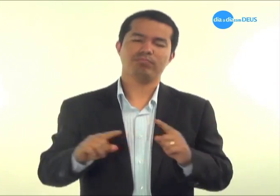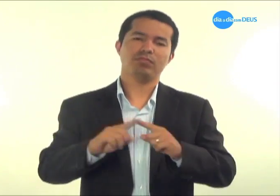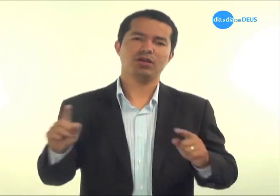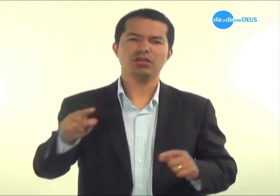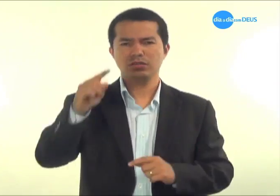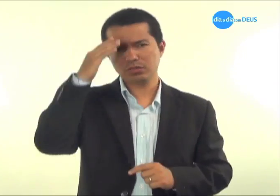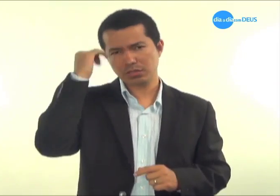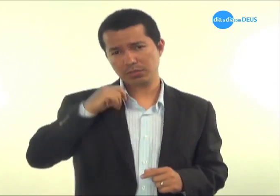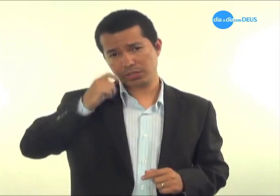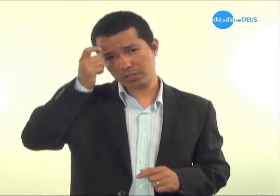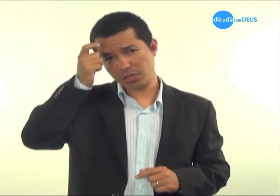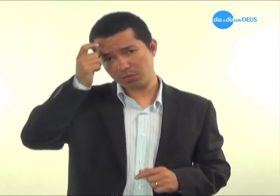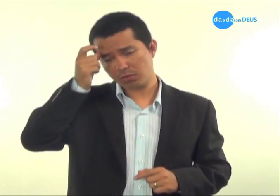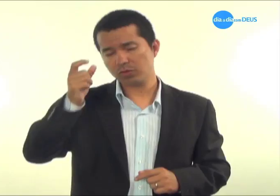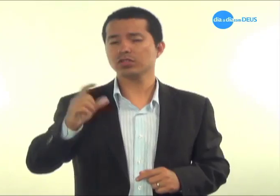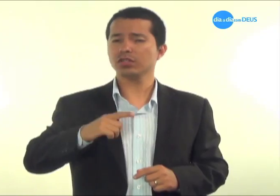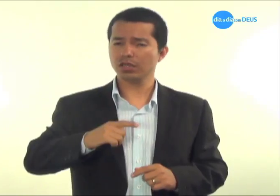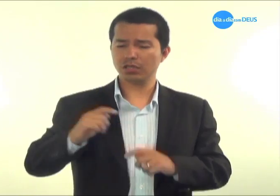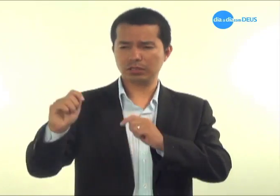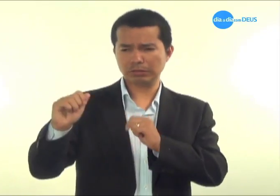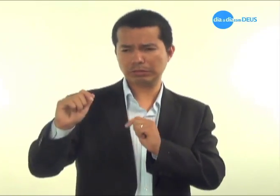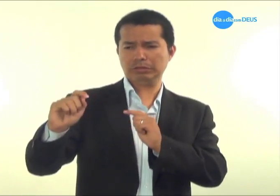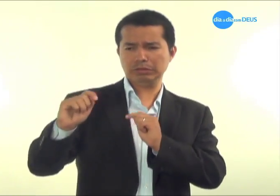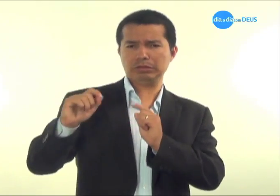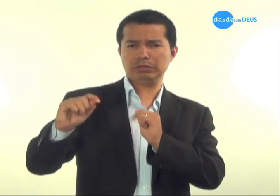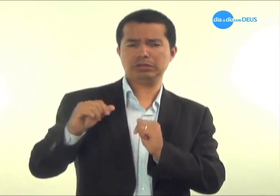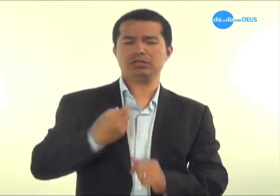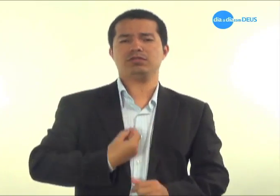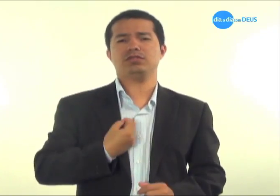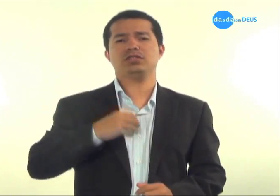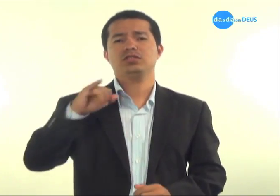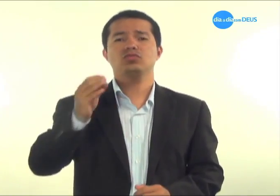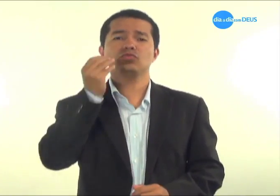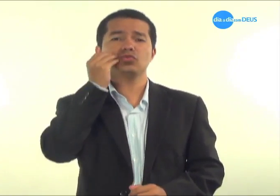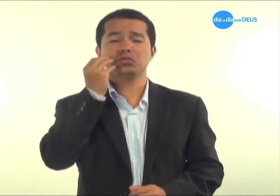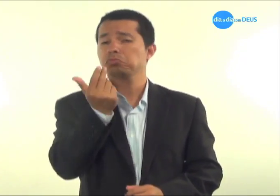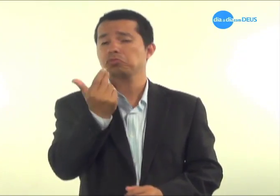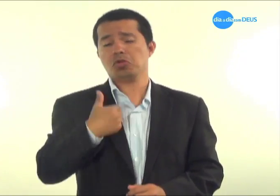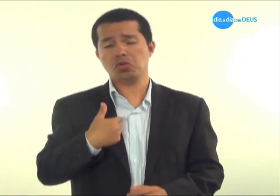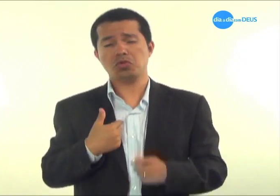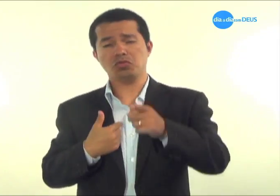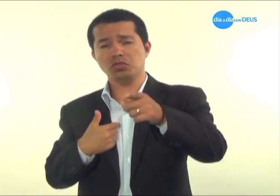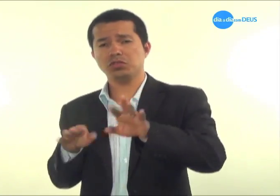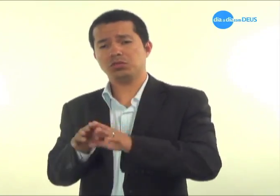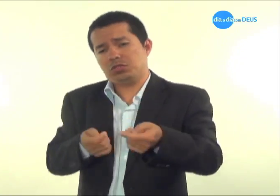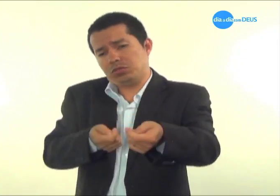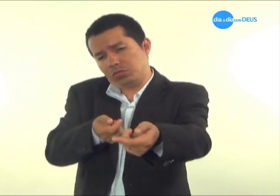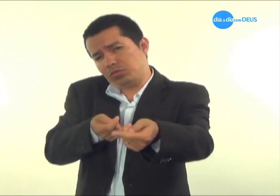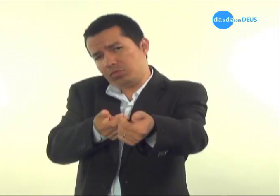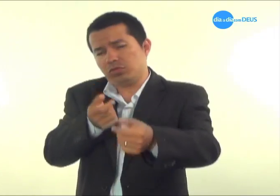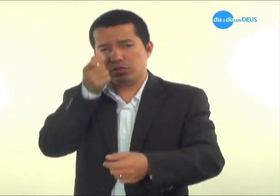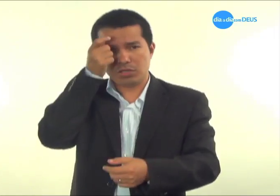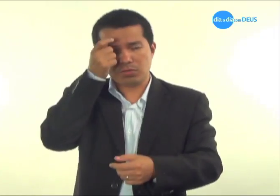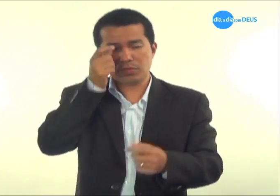Satanás passava pela cabeça de Judas, como passa pela sua e pela minha, e ele não podia entrar nem ficar lá